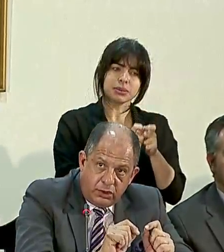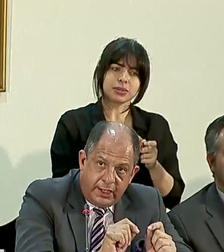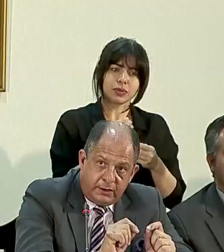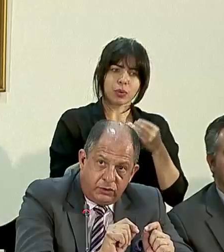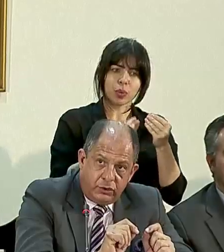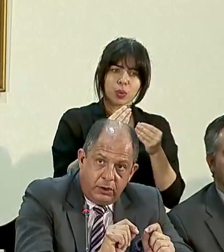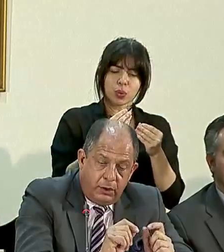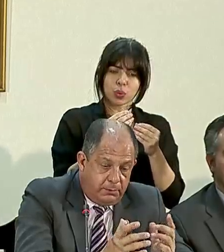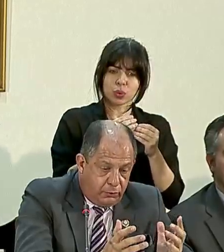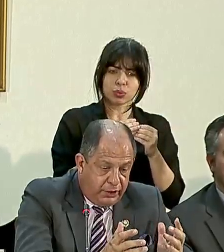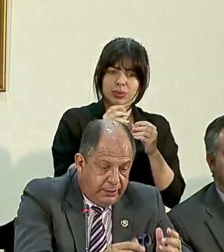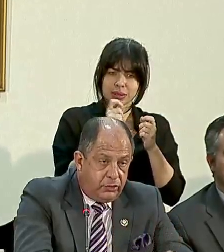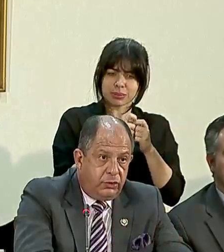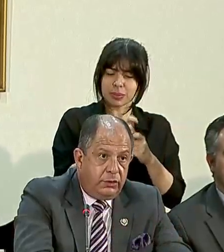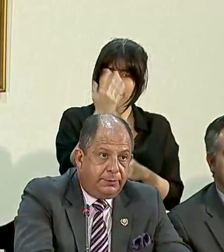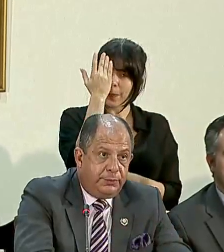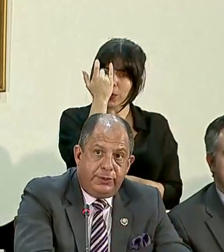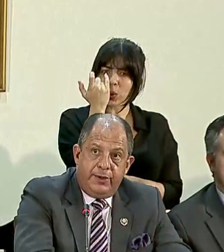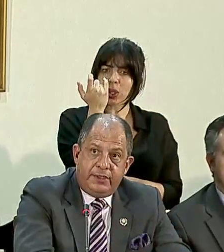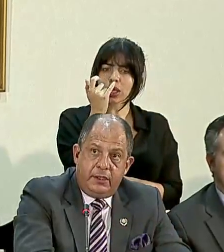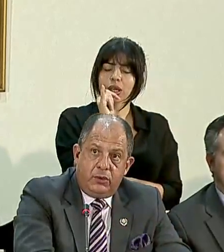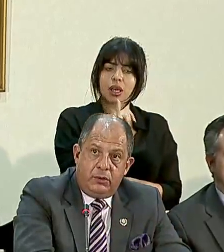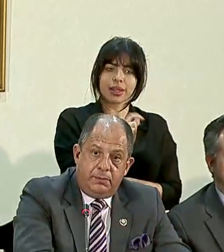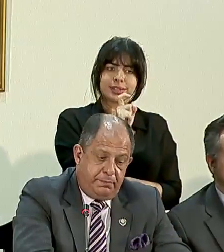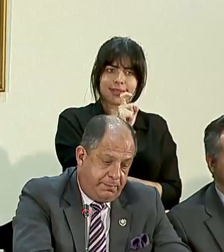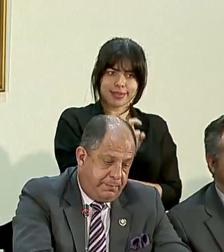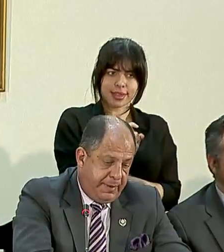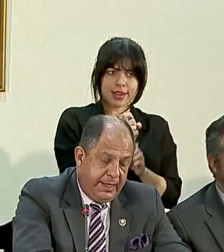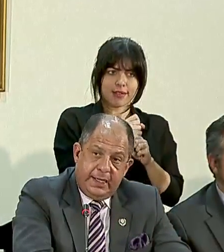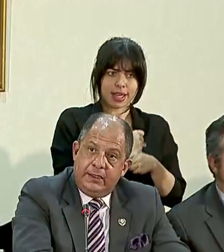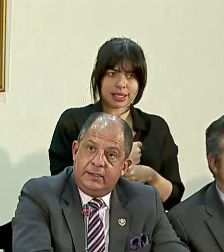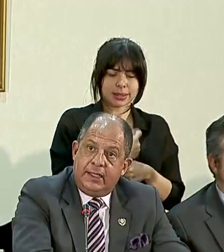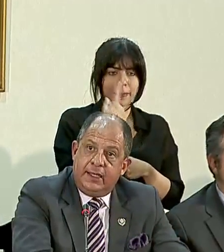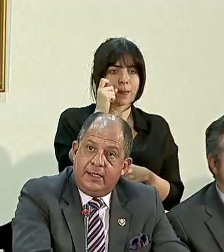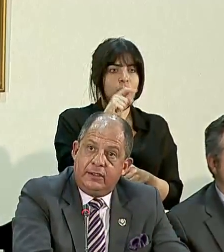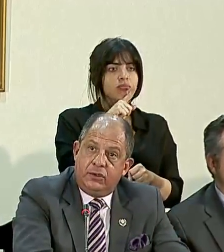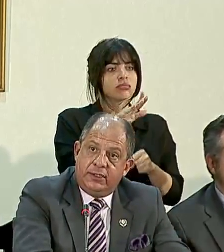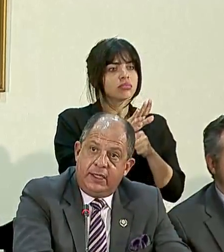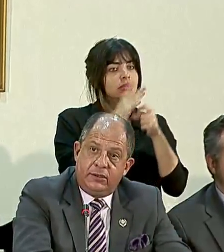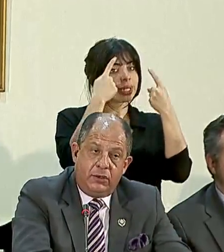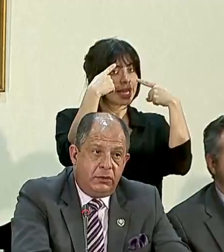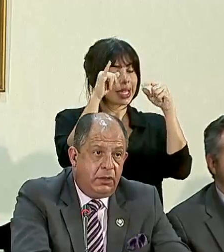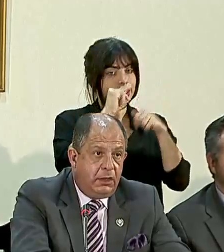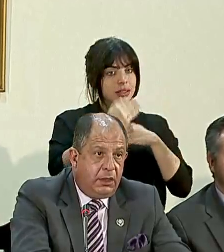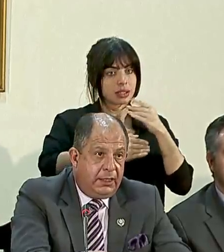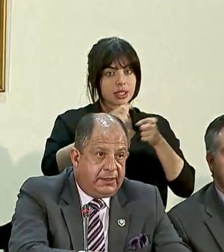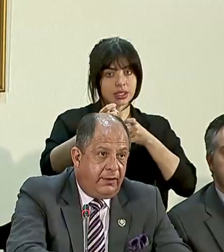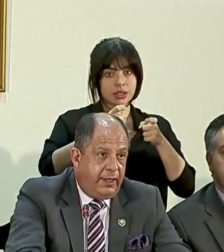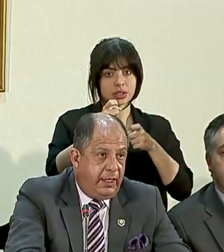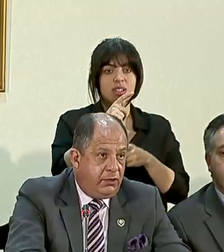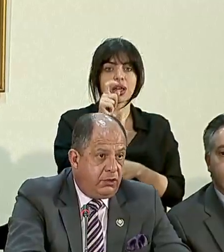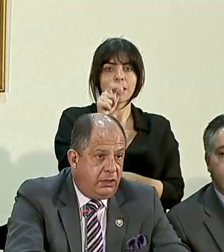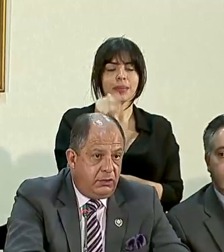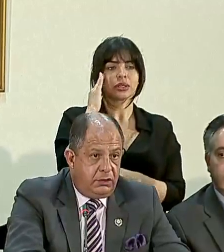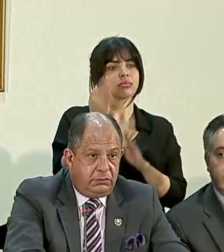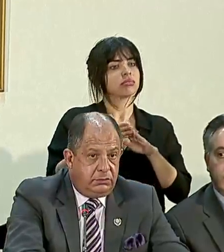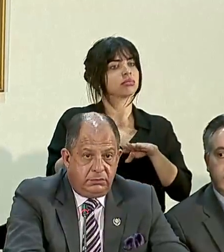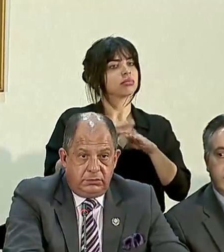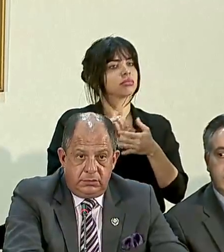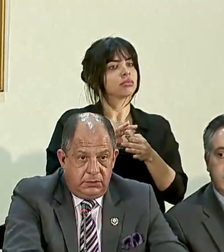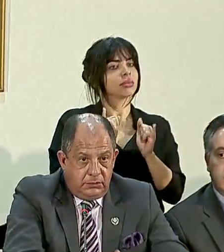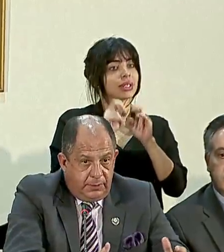productos concretos, porque esto pues debe hacerlo para garantizar el éxito de esa gestión, quien sabe de ello, y